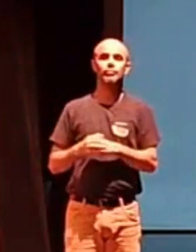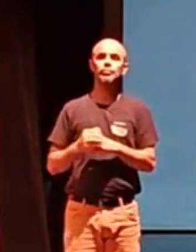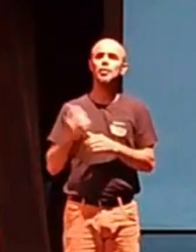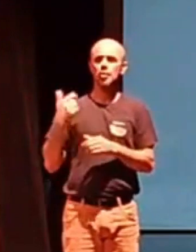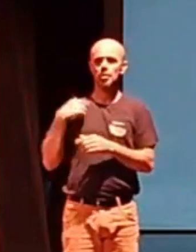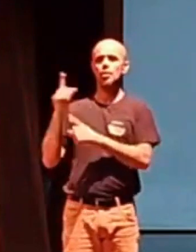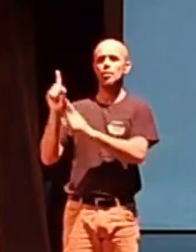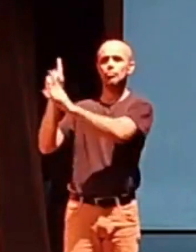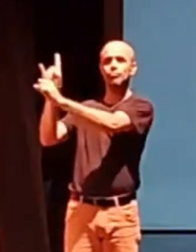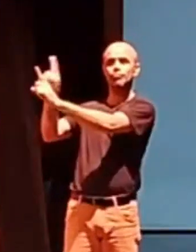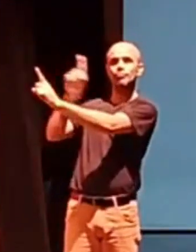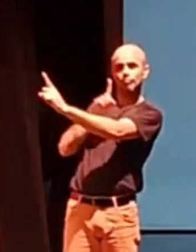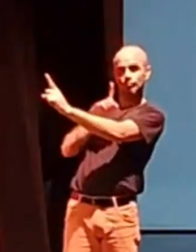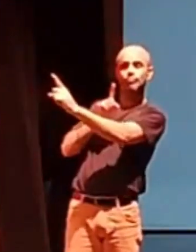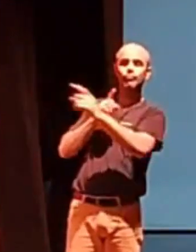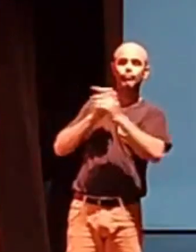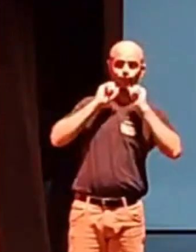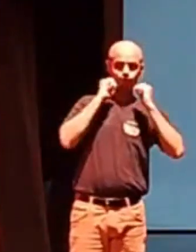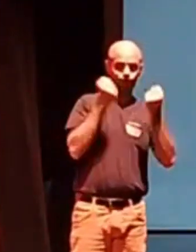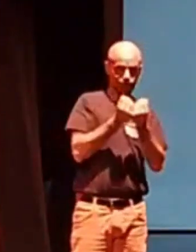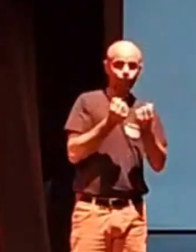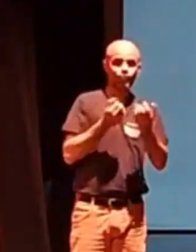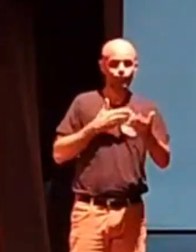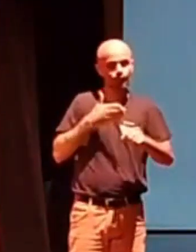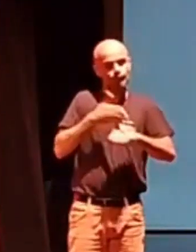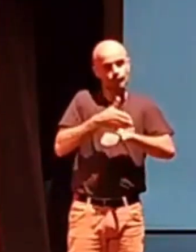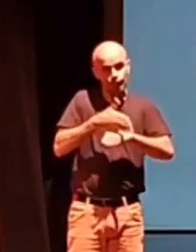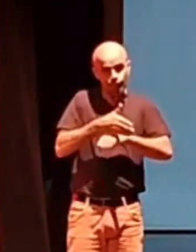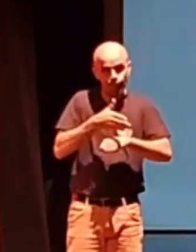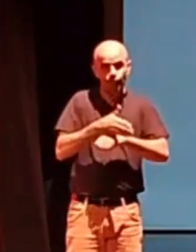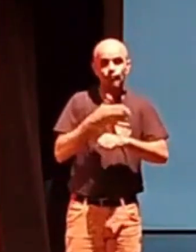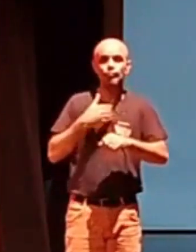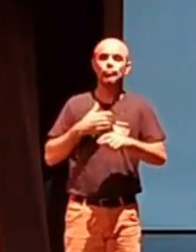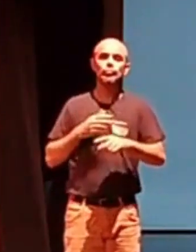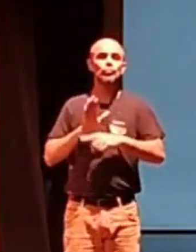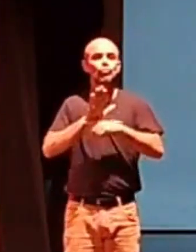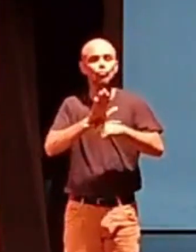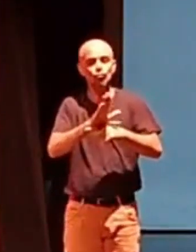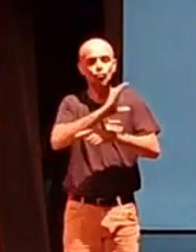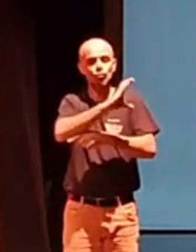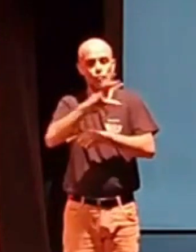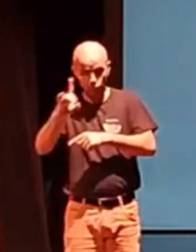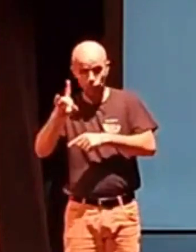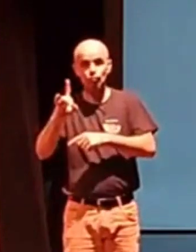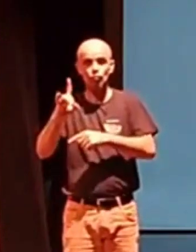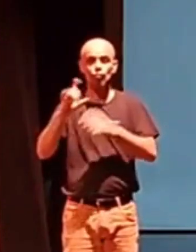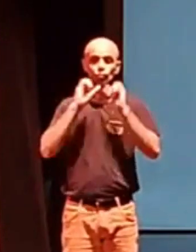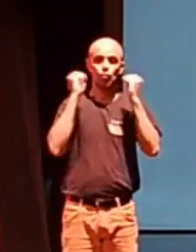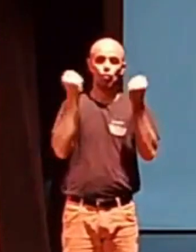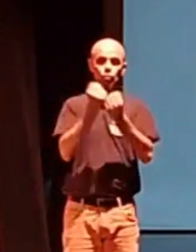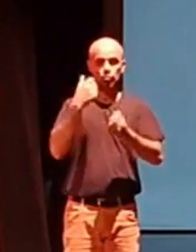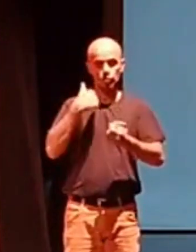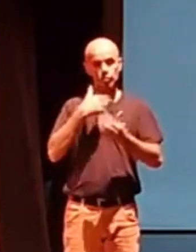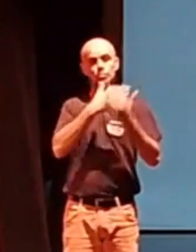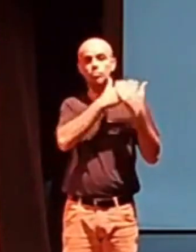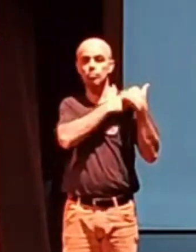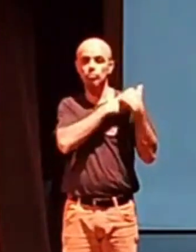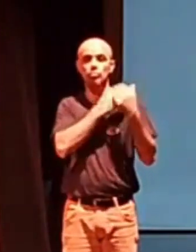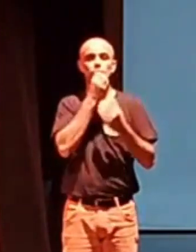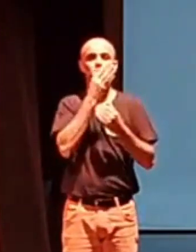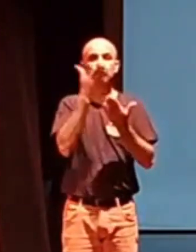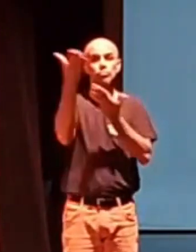estar ausente da sessão da Câmara para poder participar do seminário como colaboradora e coordenadora do seminário, tá bom? Então sejam